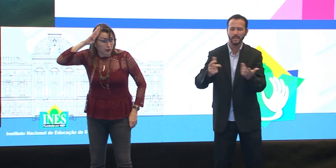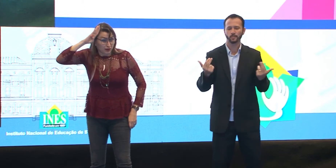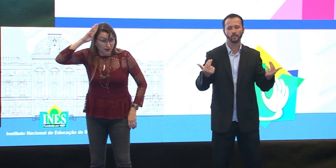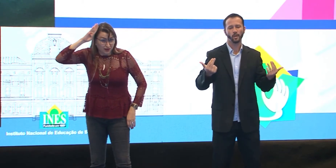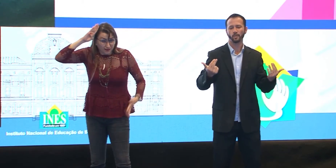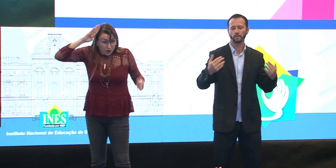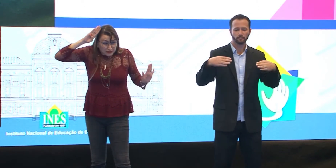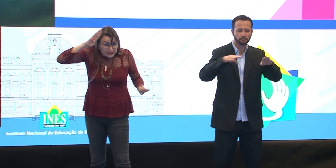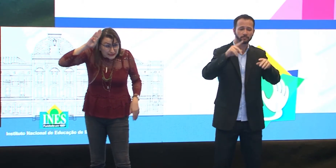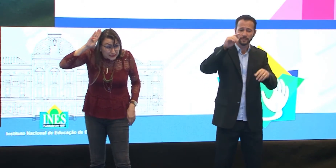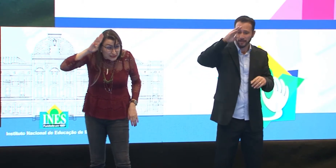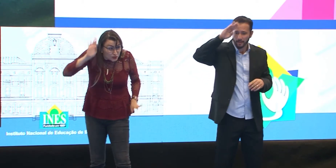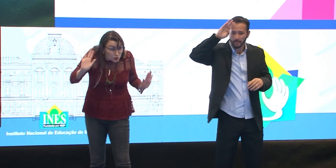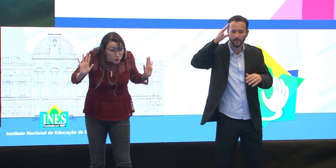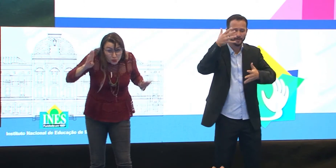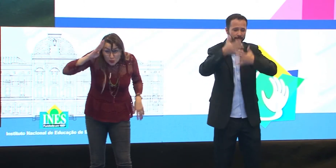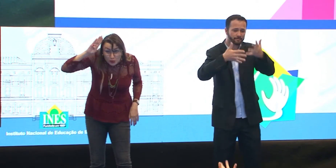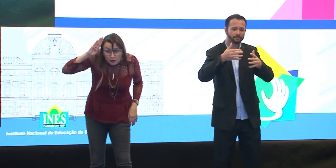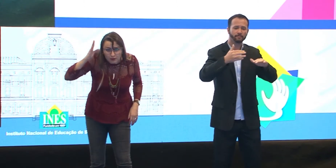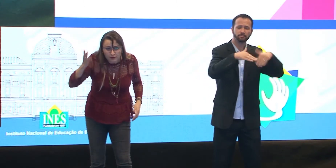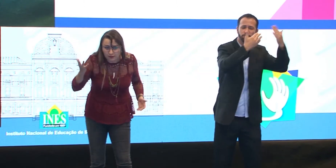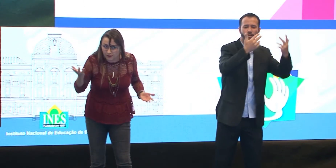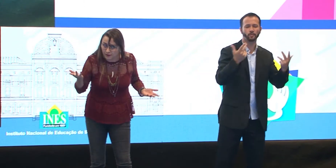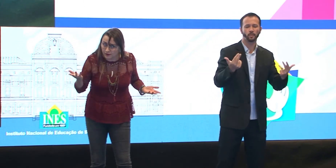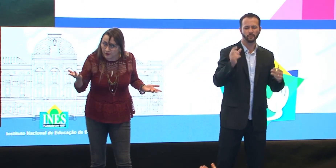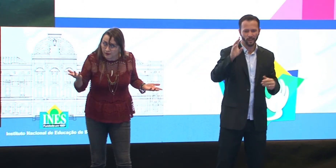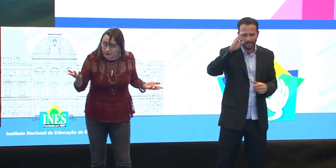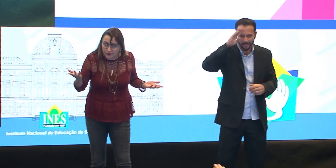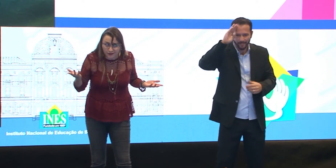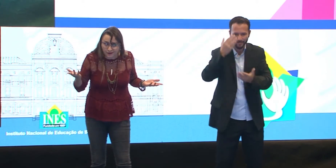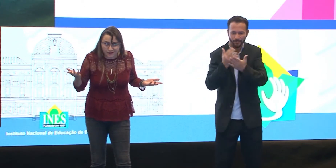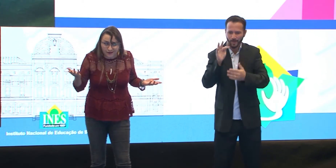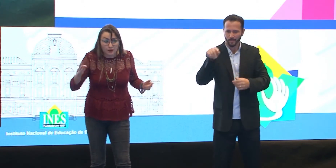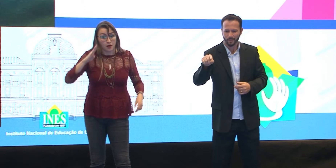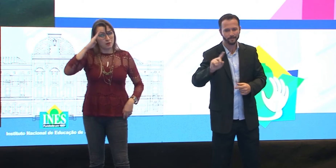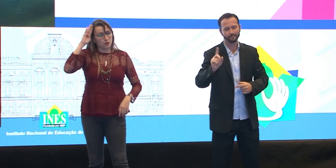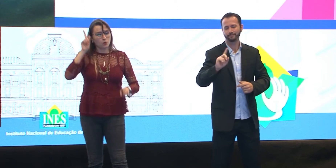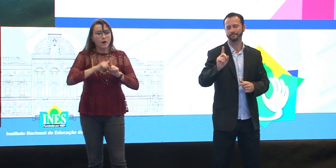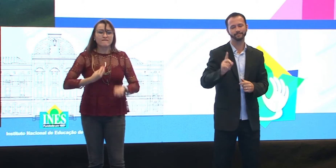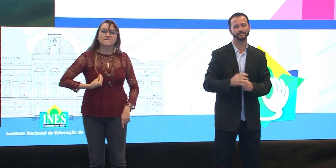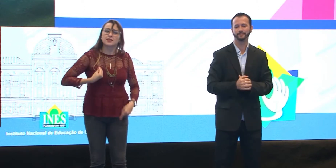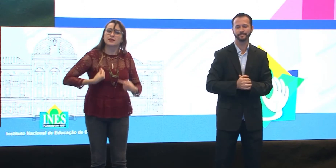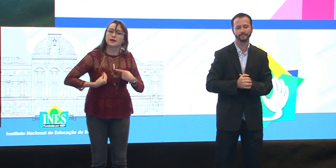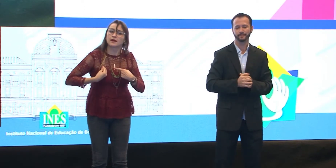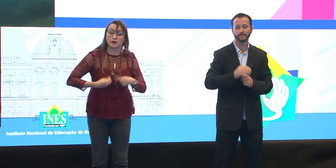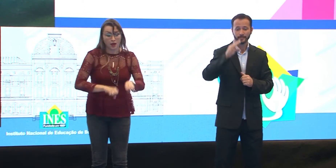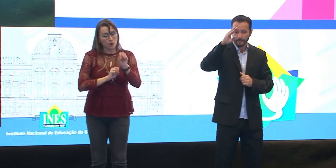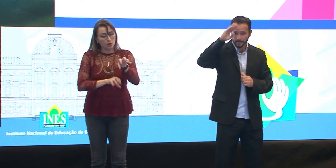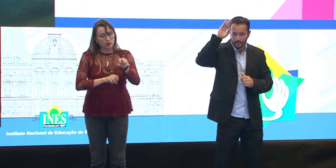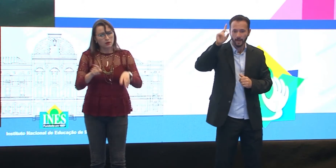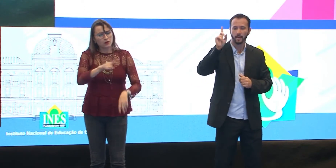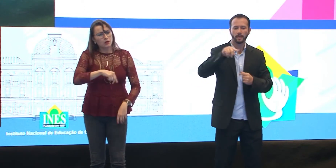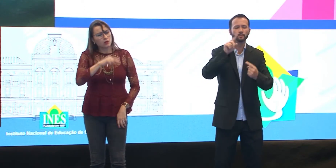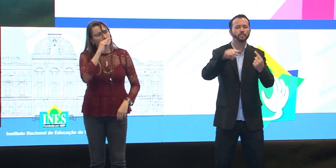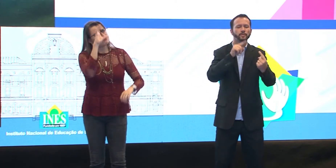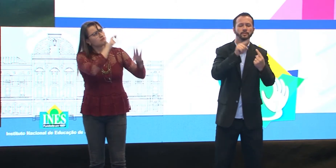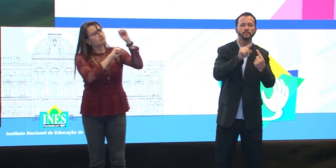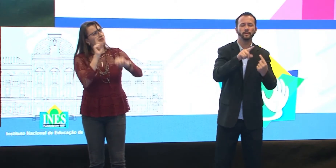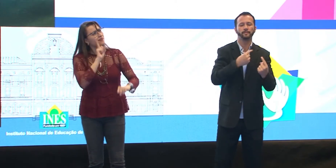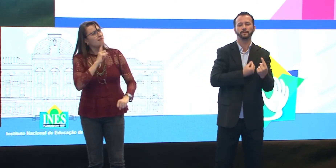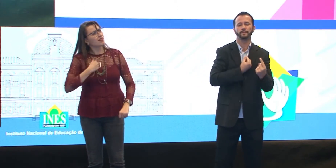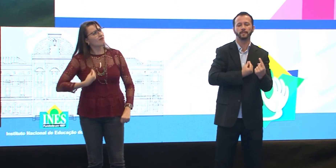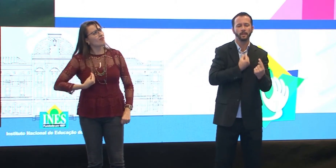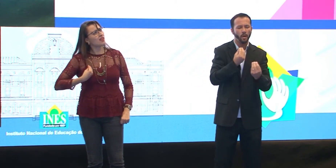didático-pedagógicas para poder ensinar essas crianças. E pensar que não é restrito à esfera acadêmica. A gente tem que entender que a